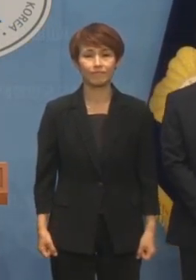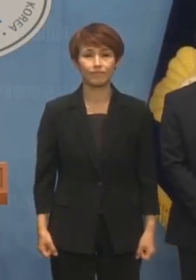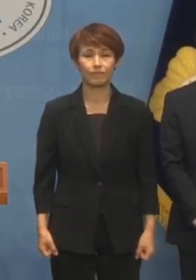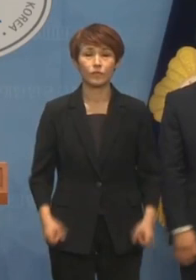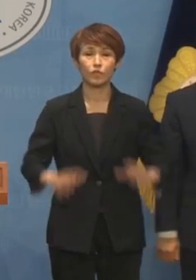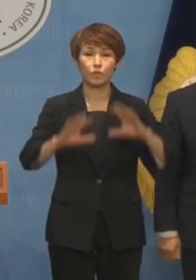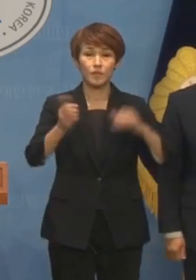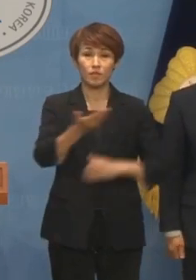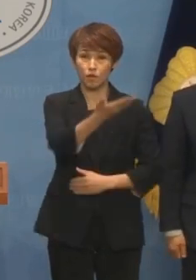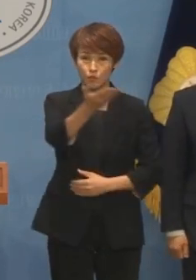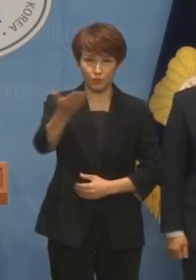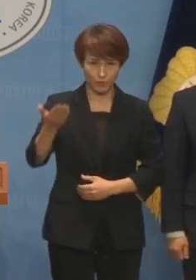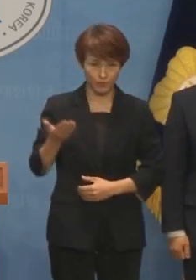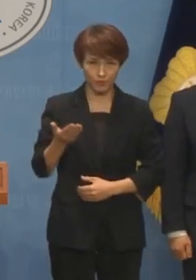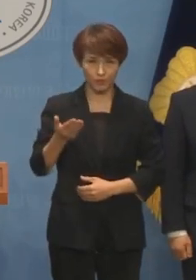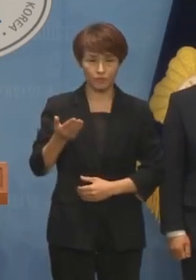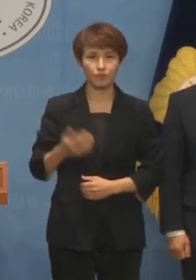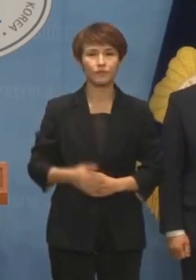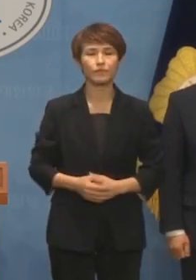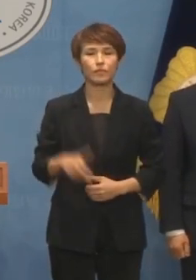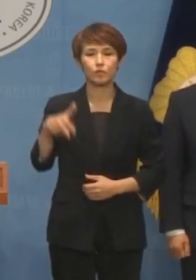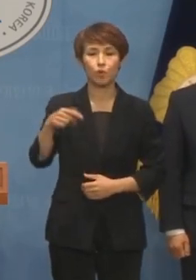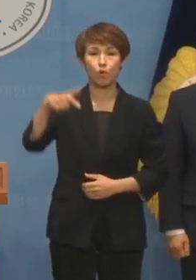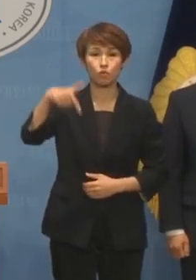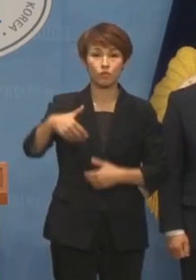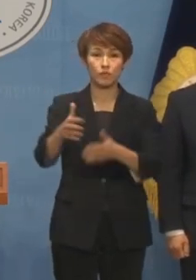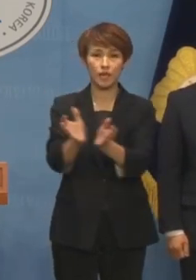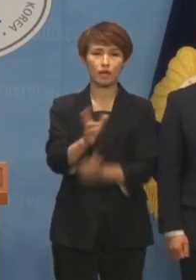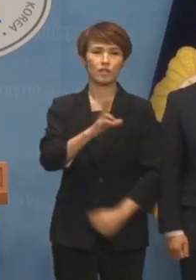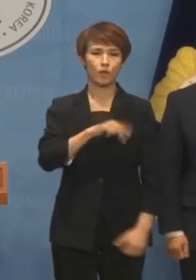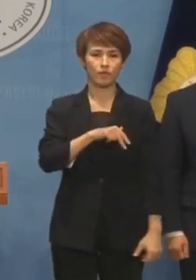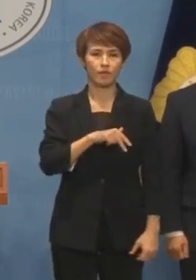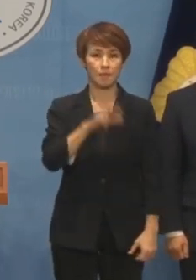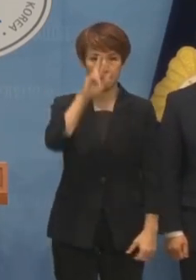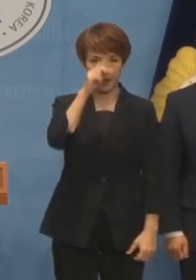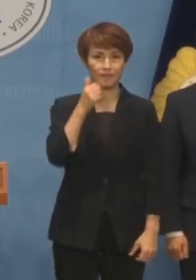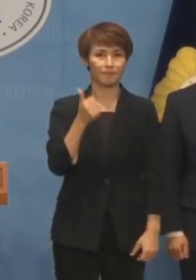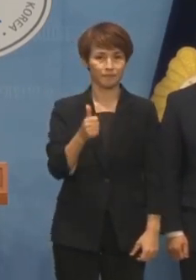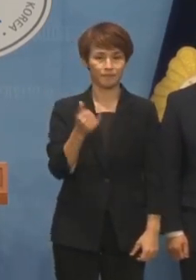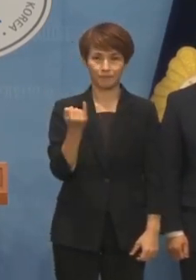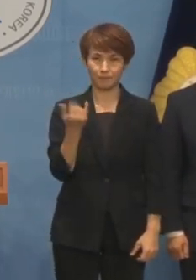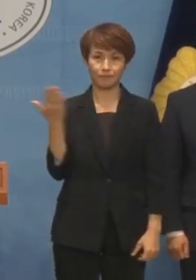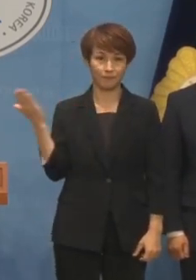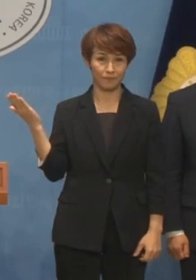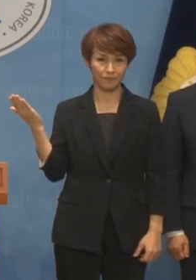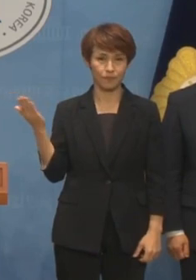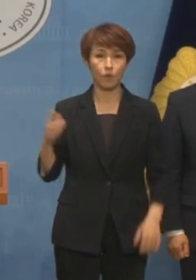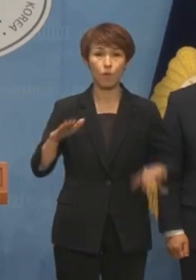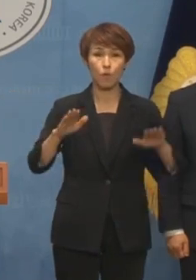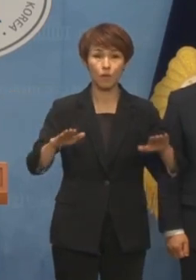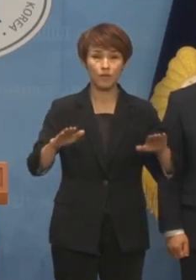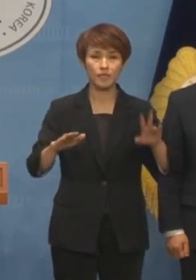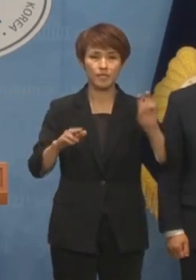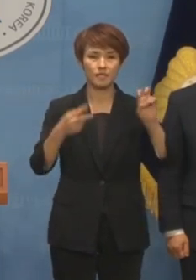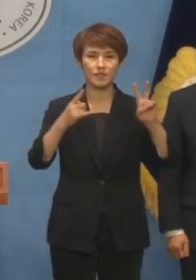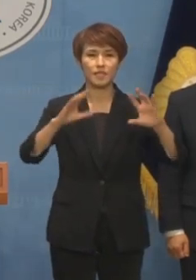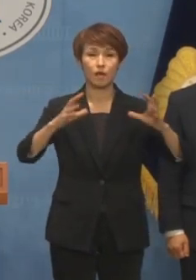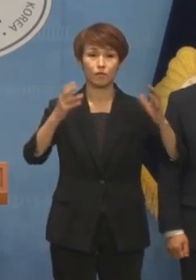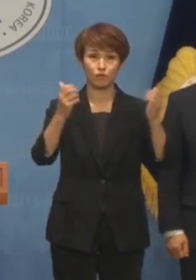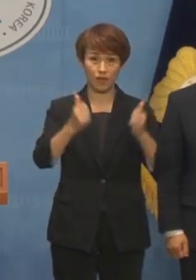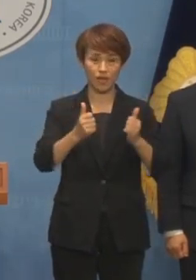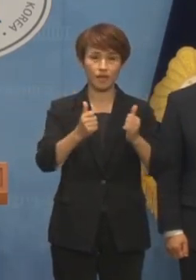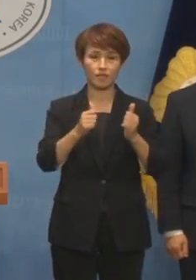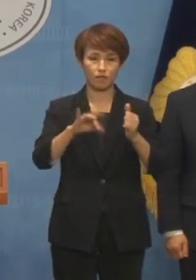존경하는 국민 여러분, 조국 혁신당 국회의원 박은정입니다. 22대 개원 첫날인 오늘 조국